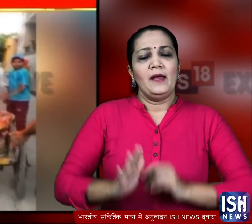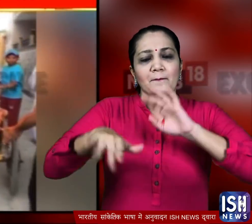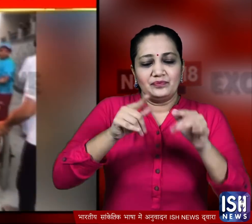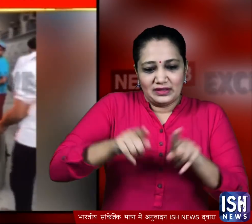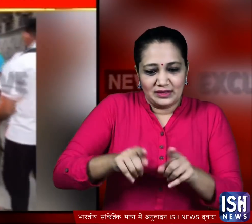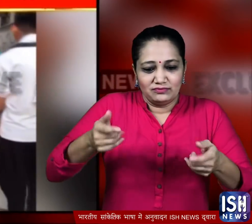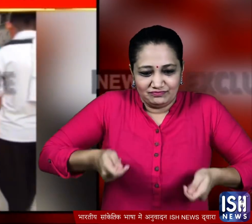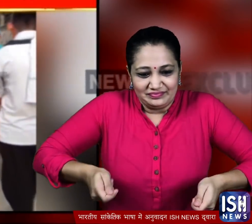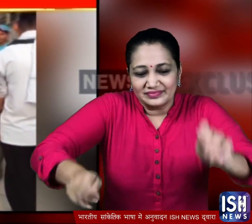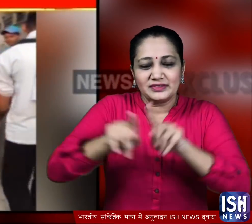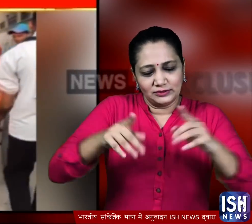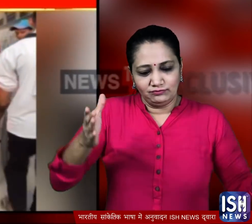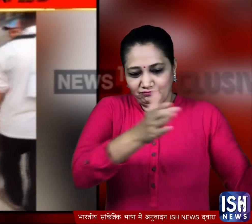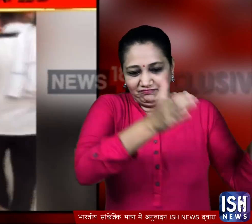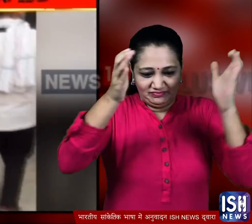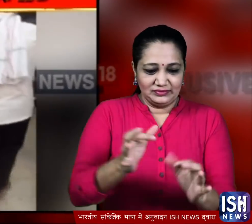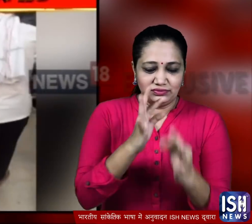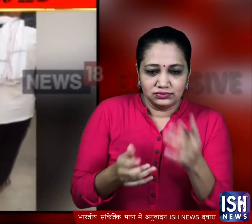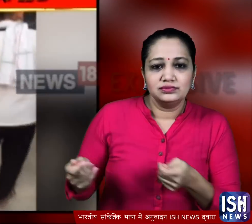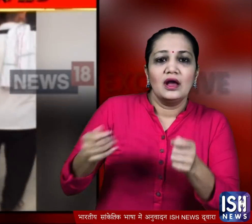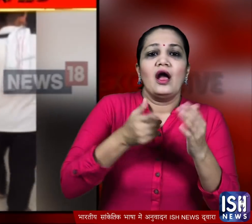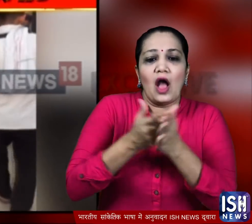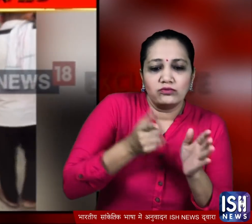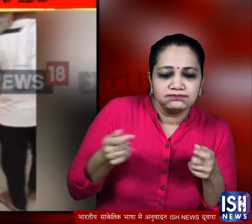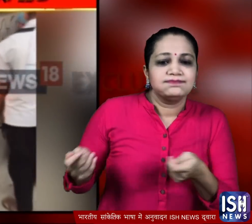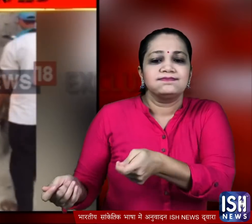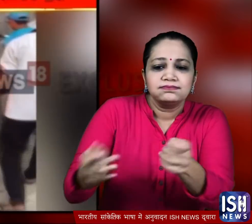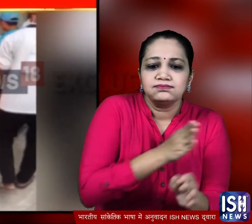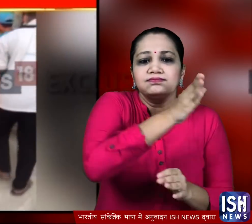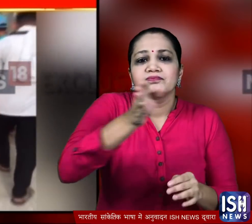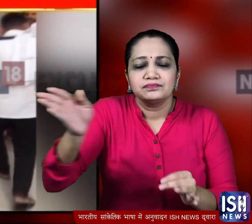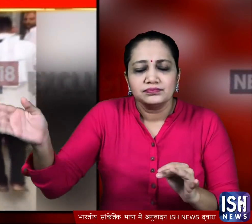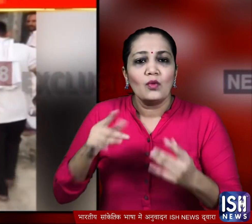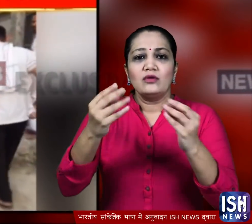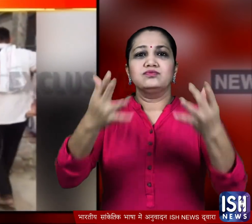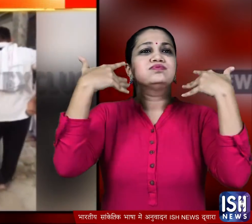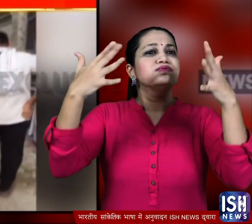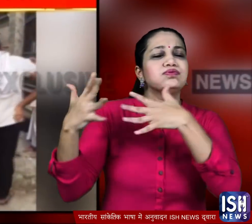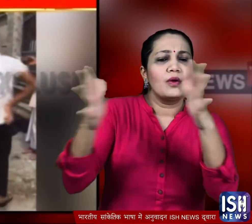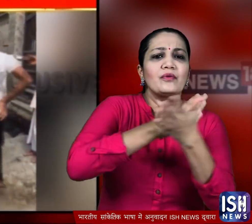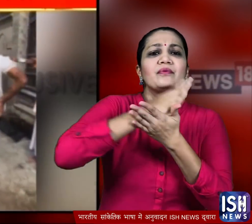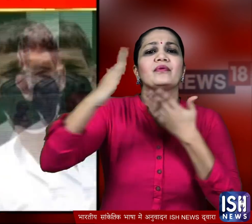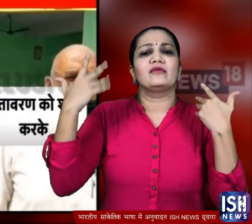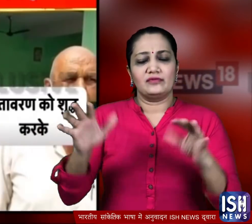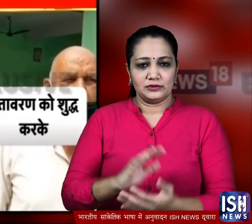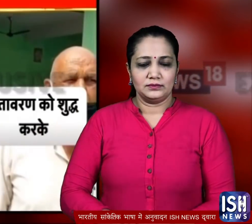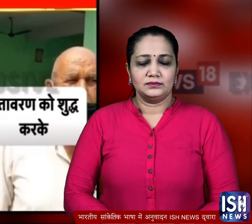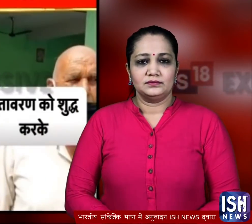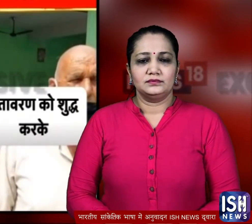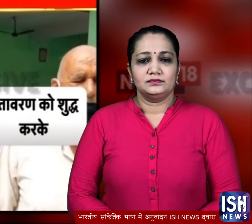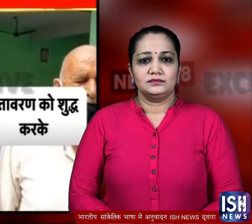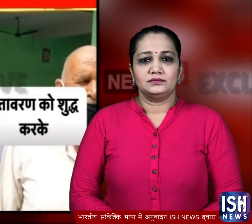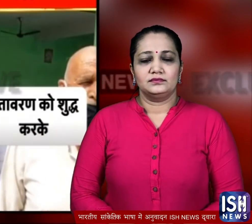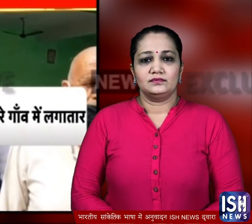दिखी। इसके बाद एक ठेले पर हवन कुंड की सामग्री रखकर पूरे गांव में ले जाया गया, ताकि उससे निकलने वाला धुआं चारों तरफ फैल सके। कोरोना